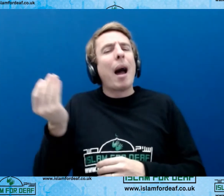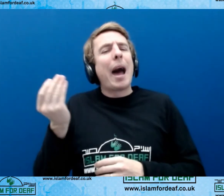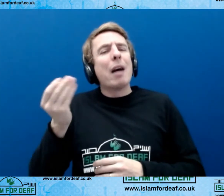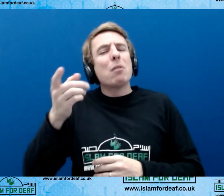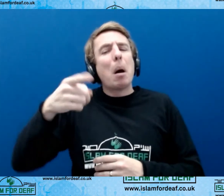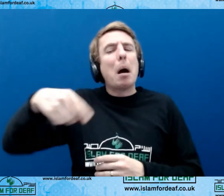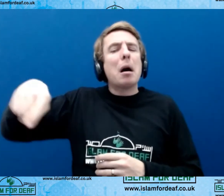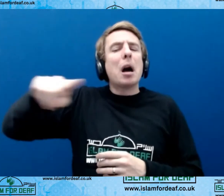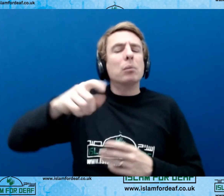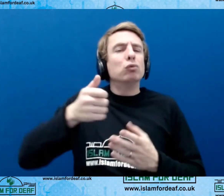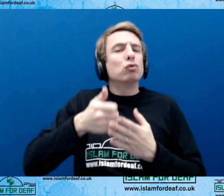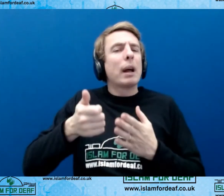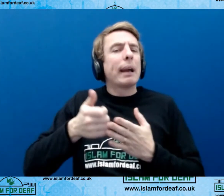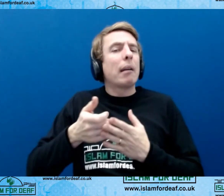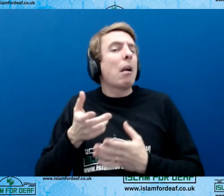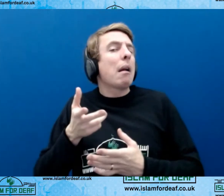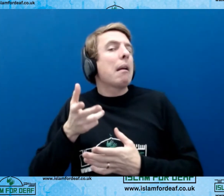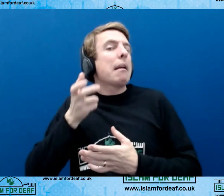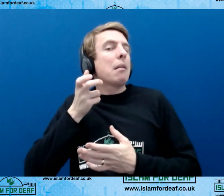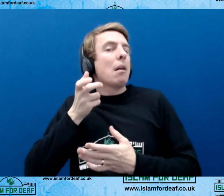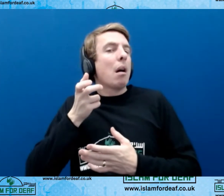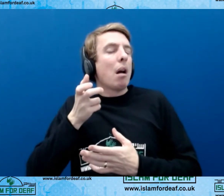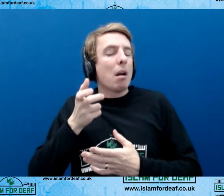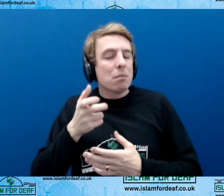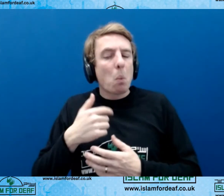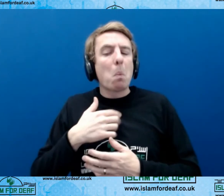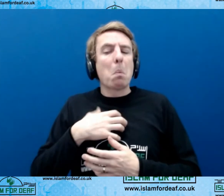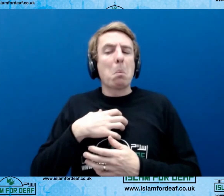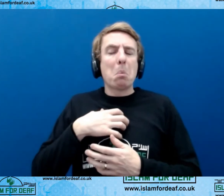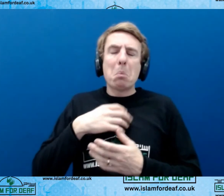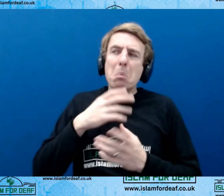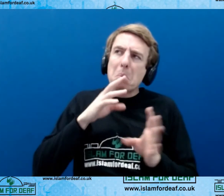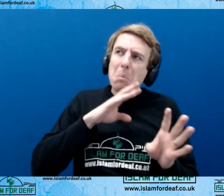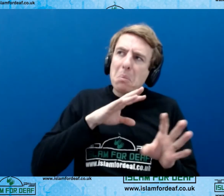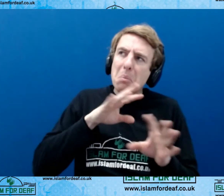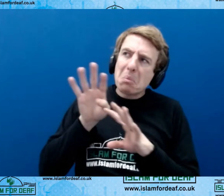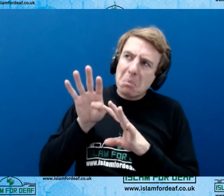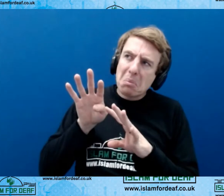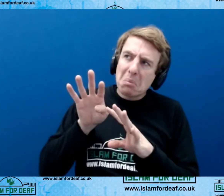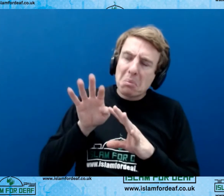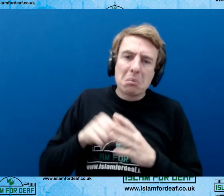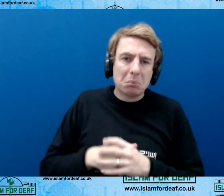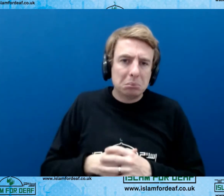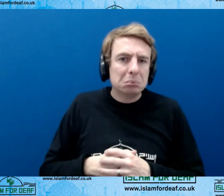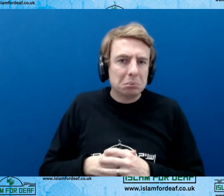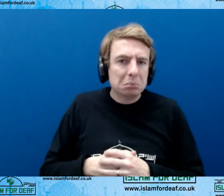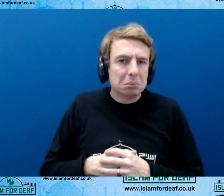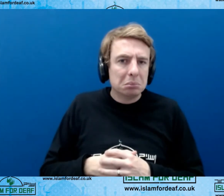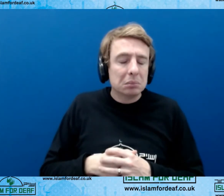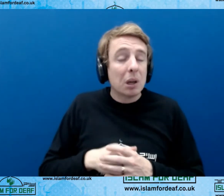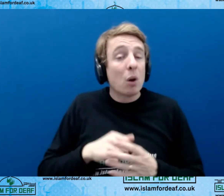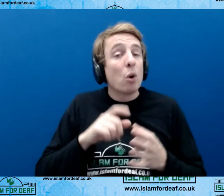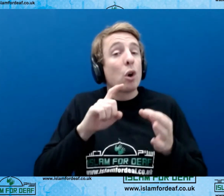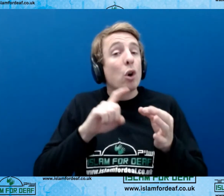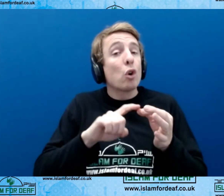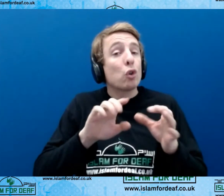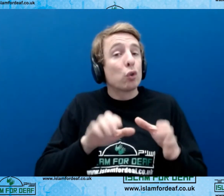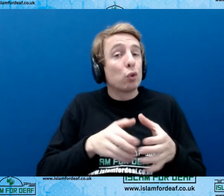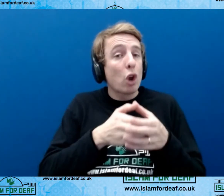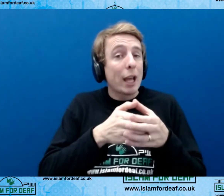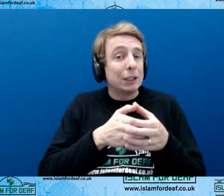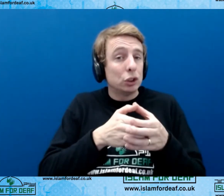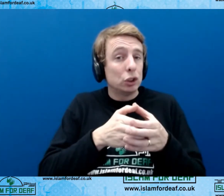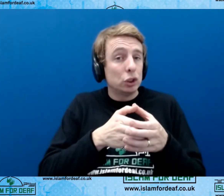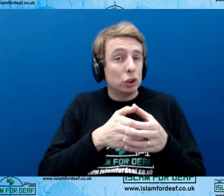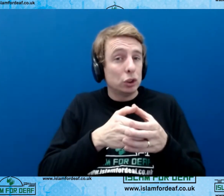فاجتمعت إليه قبيلة قريش. So the tribe of Quraysh, they gathered around him when he did this.